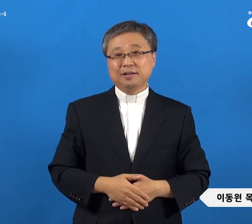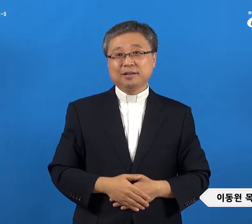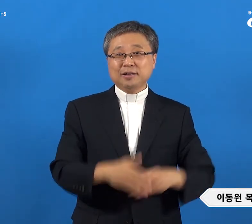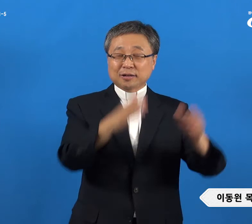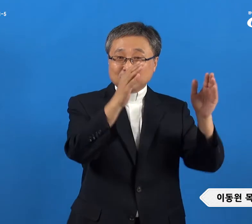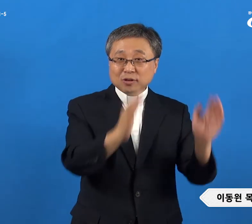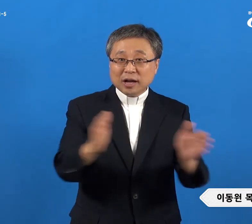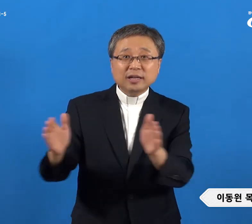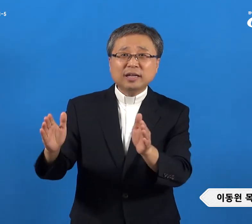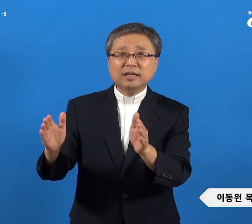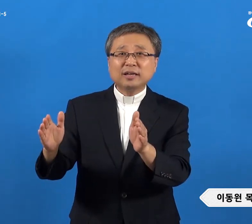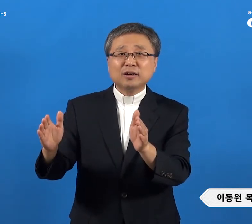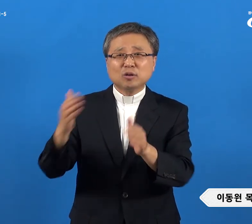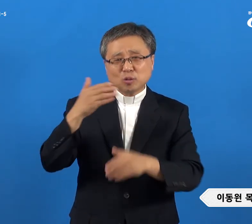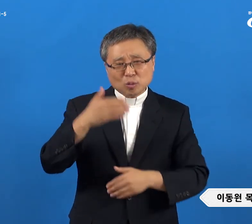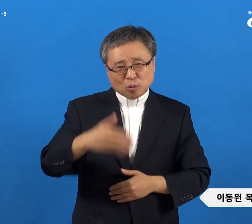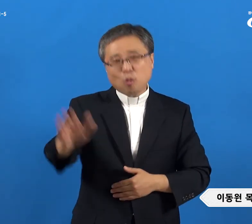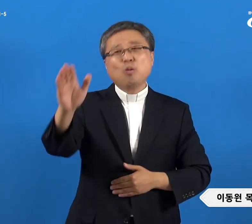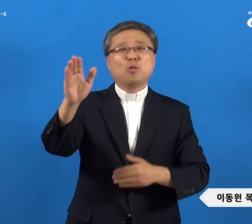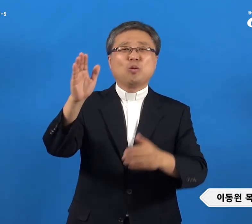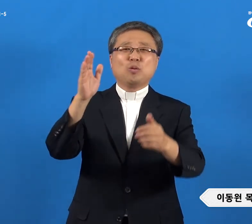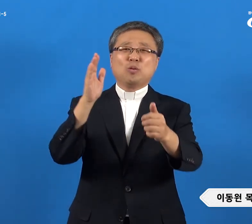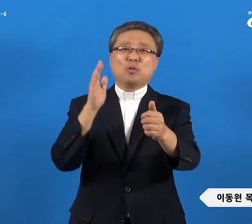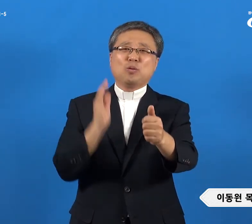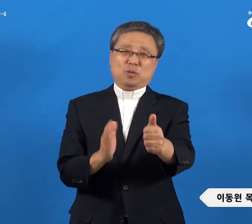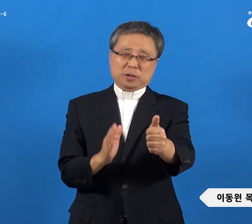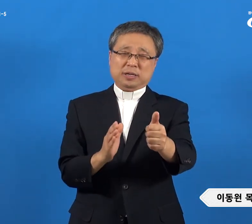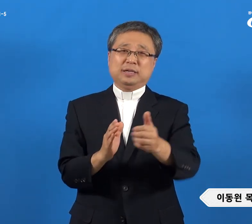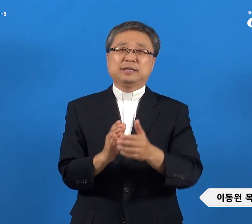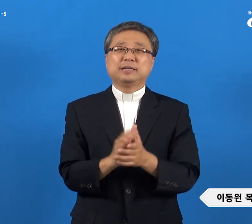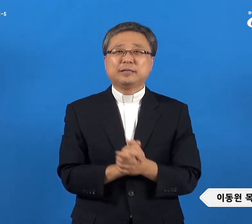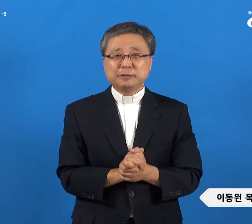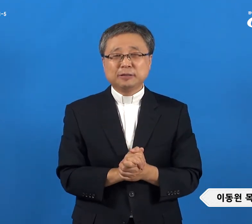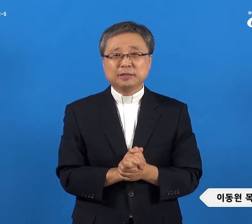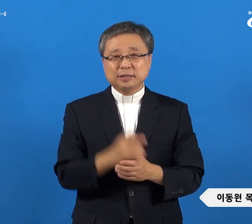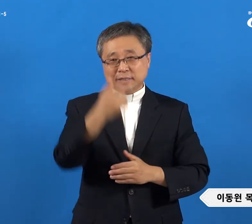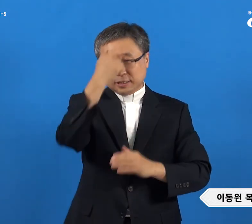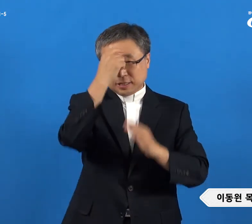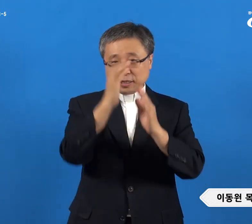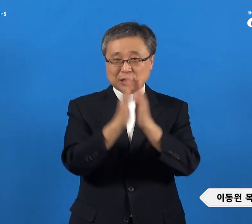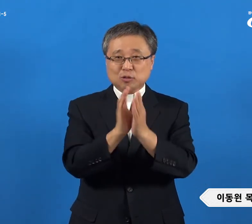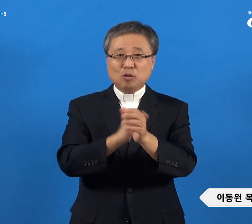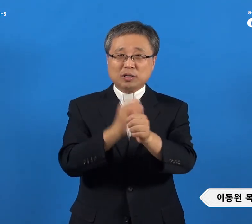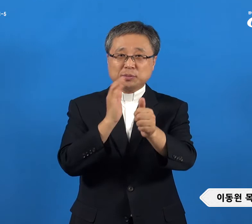Ready, go. 가십시오. 기도하겠습니다.